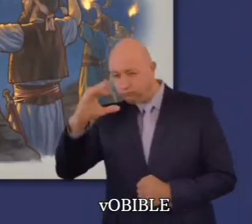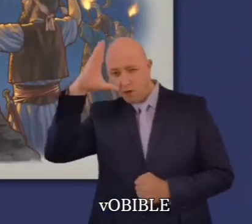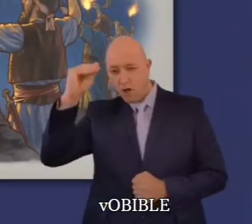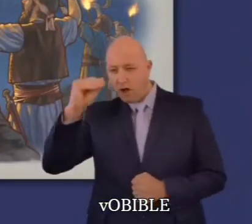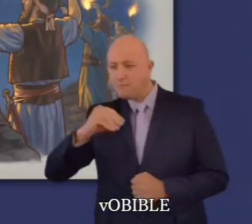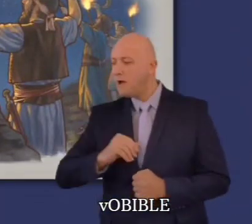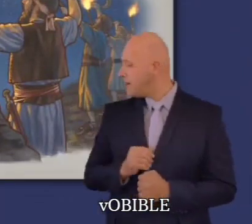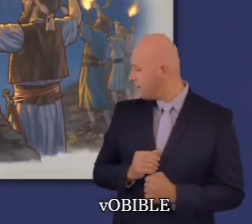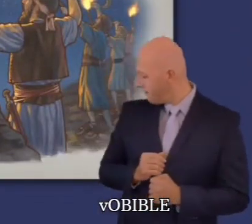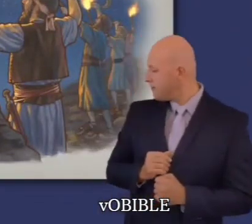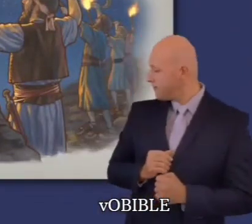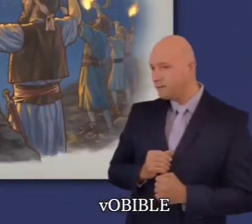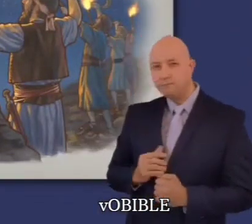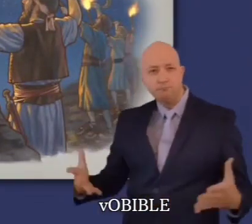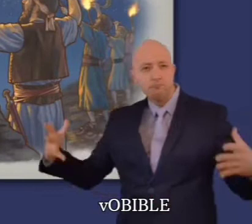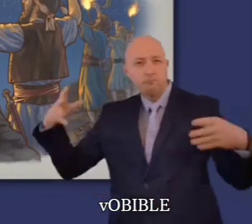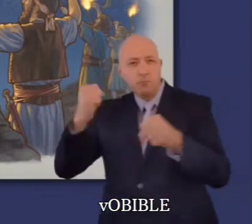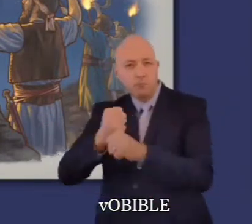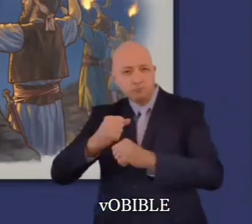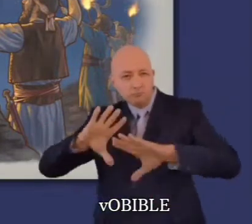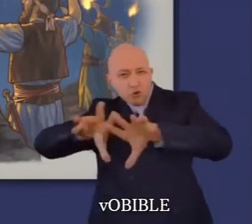Israël.